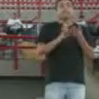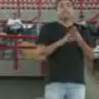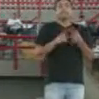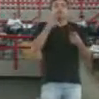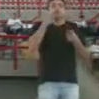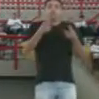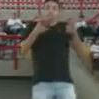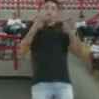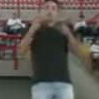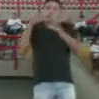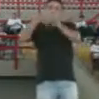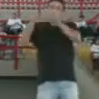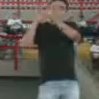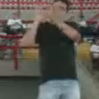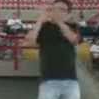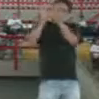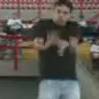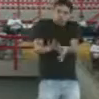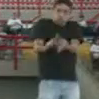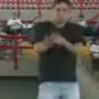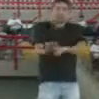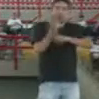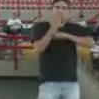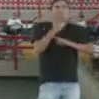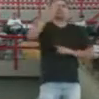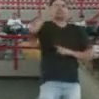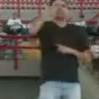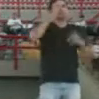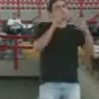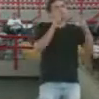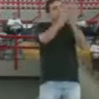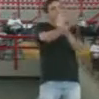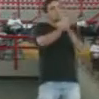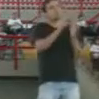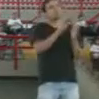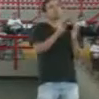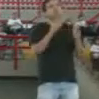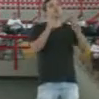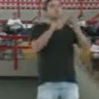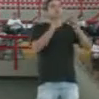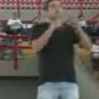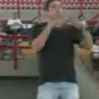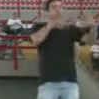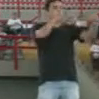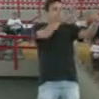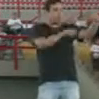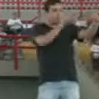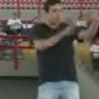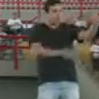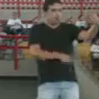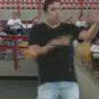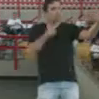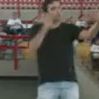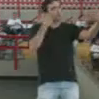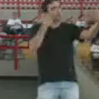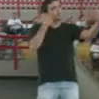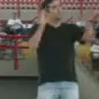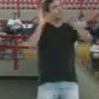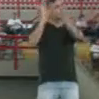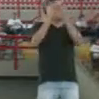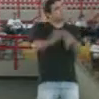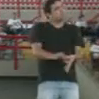Descobrir qual é o contexto ajuda muito nas questões. Eu vou lendo e aí eu começo a ver